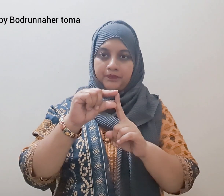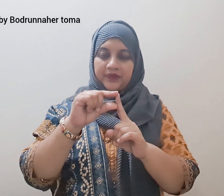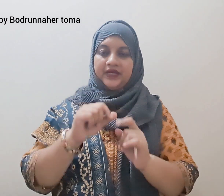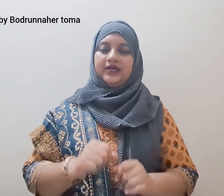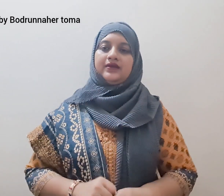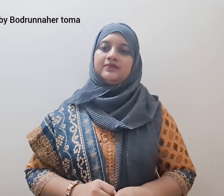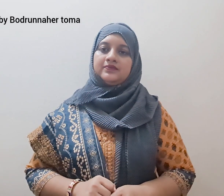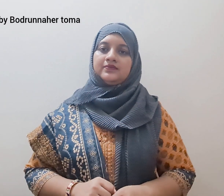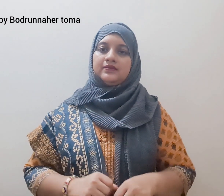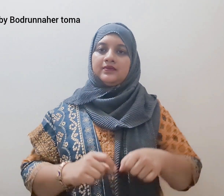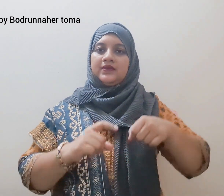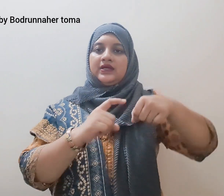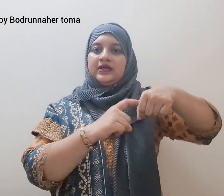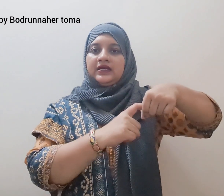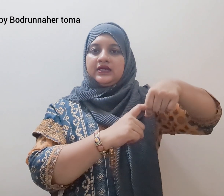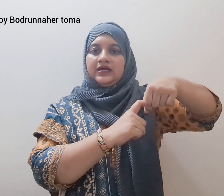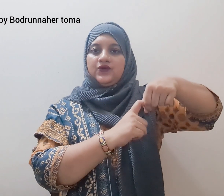পি, কিউ,